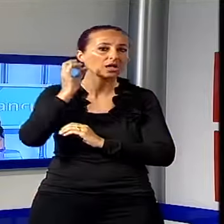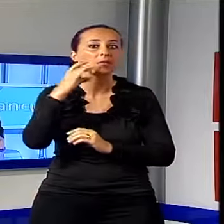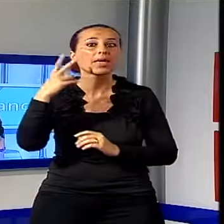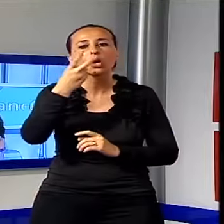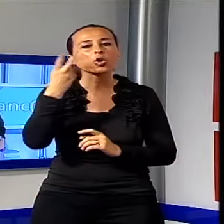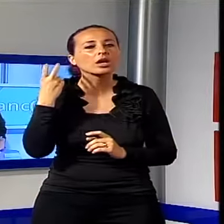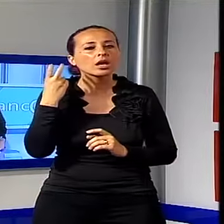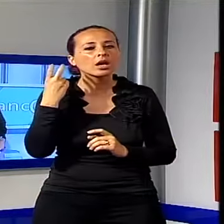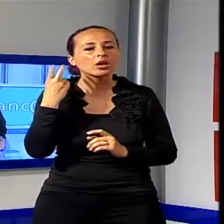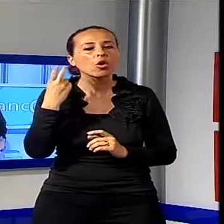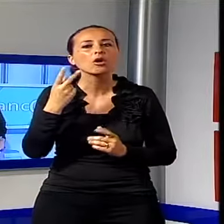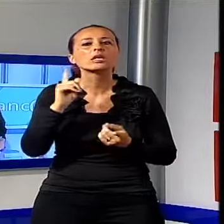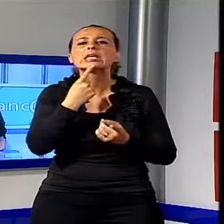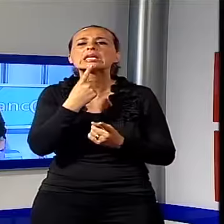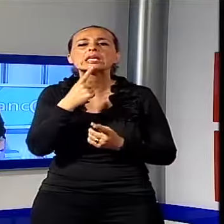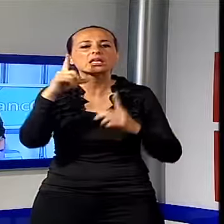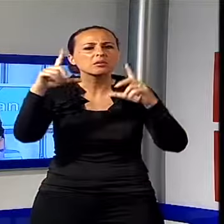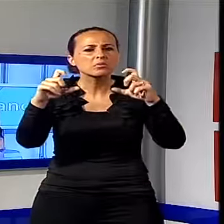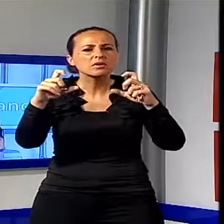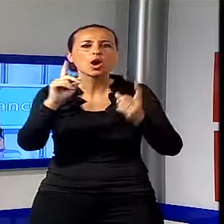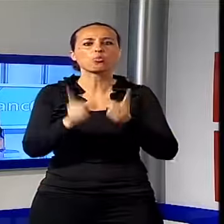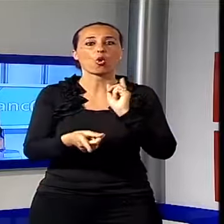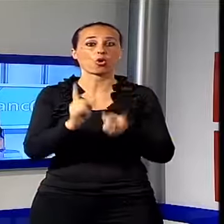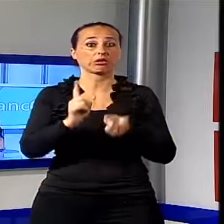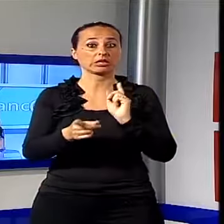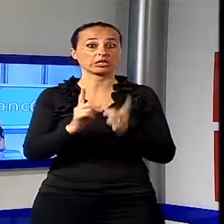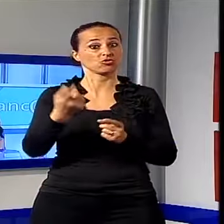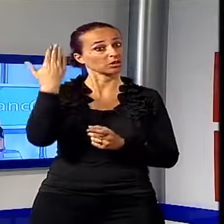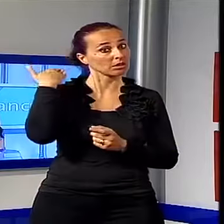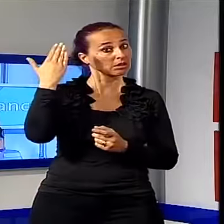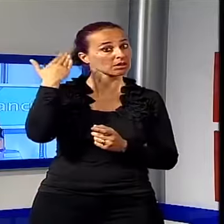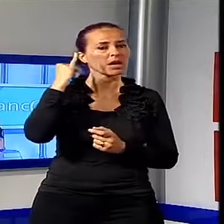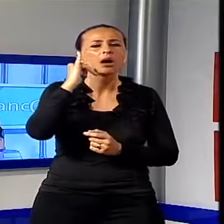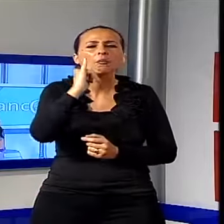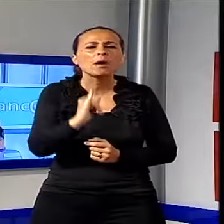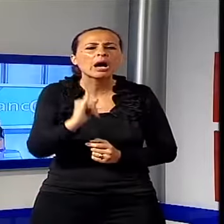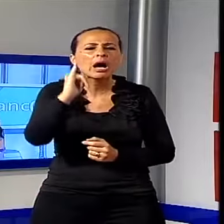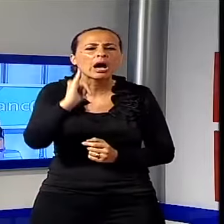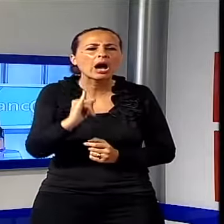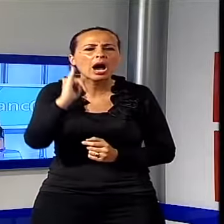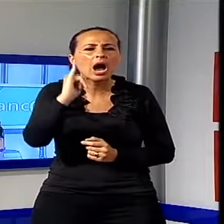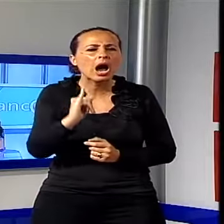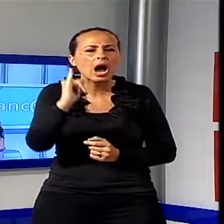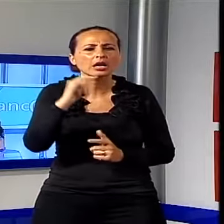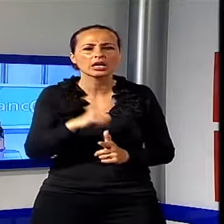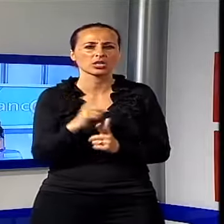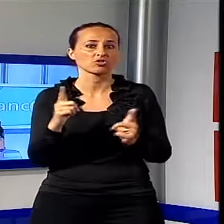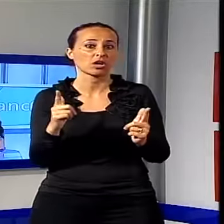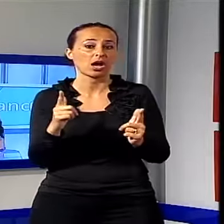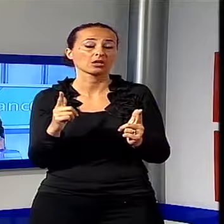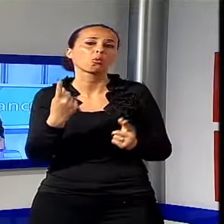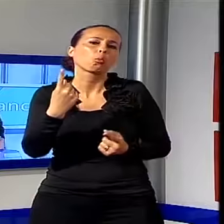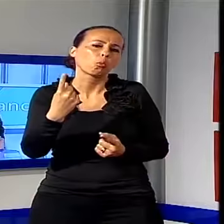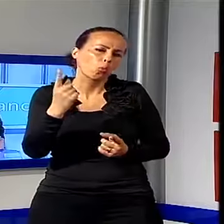approvarono la Costituzione. I politici sono tutti magri, definitivamente magri, con qualche eccezione dovuta